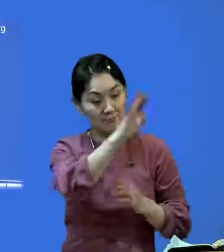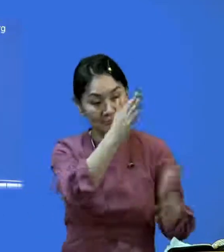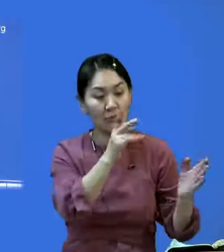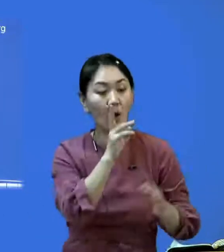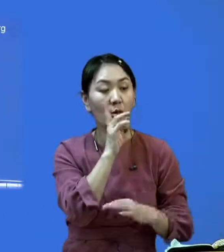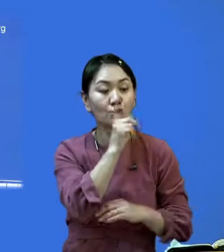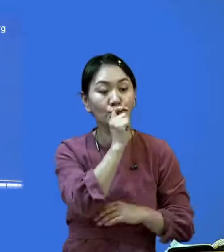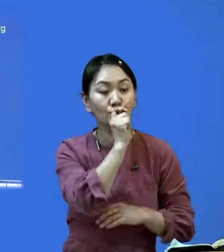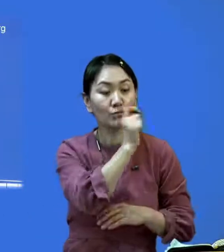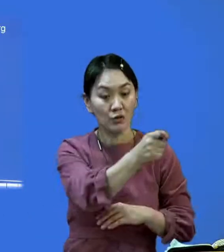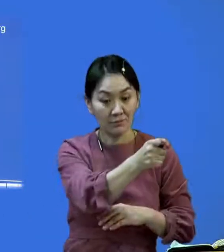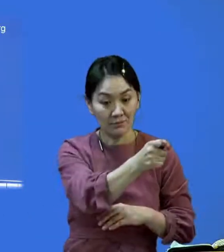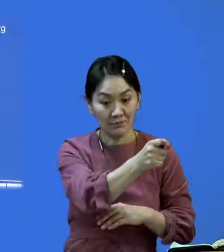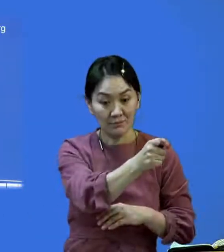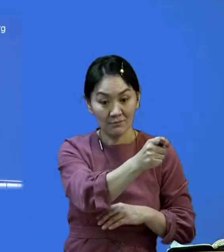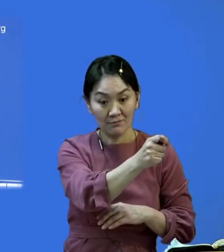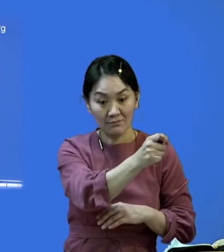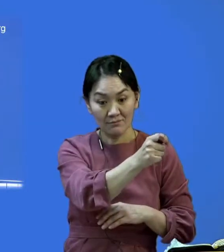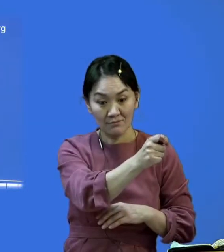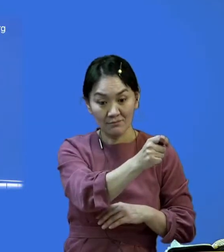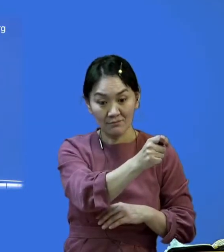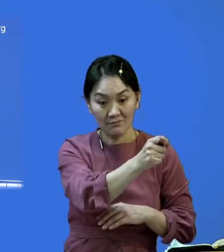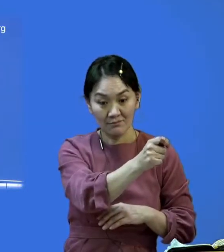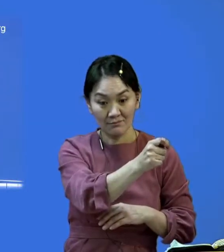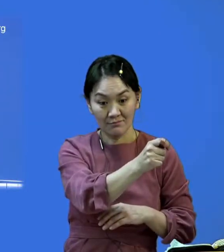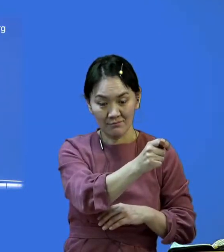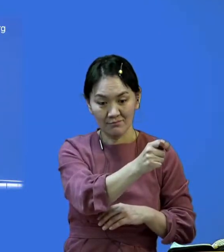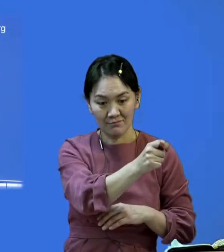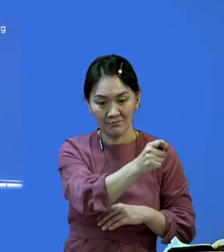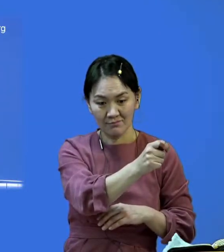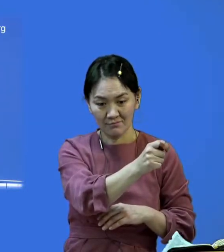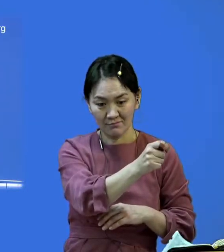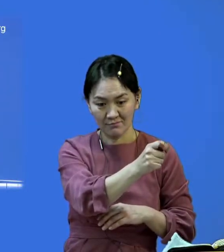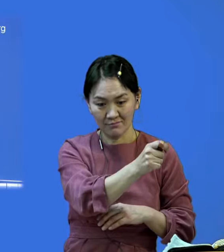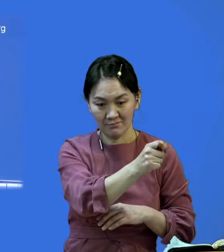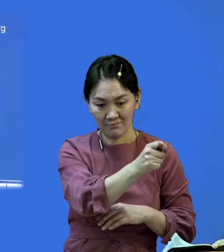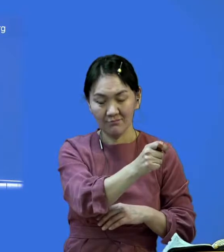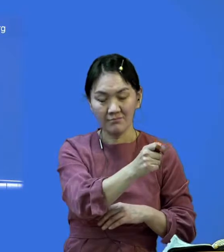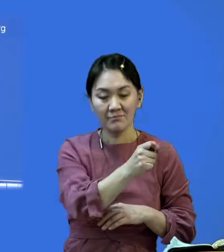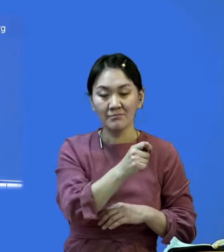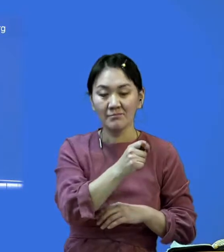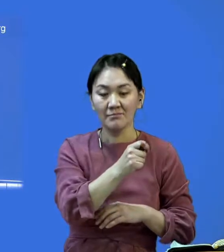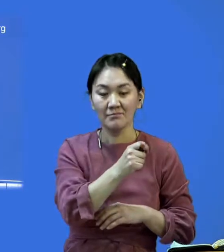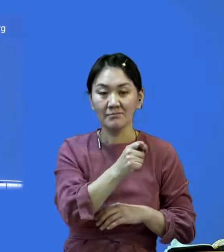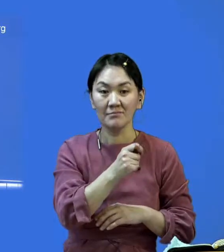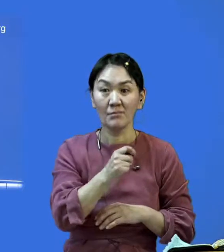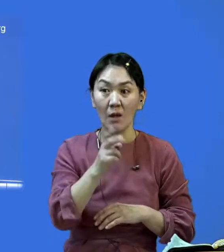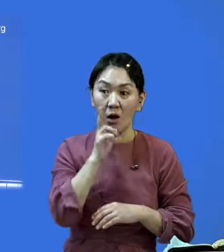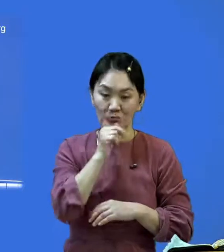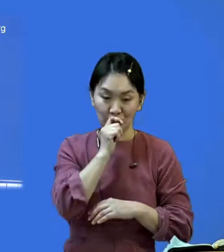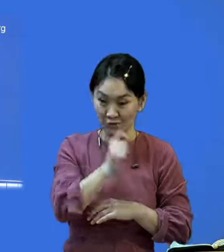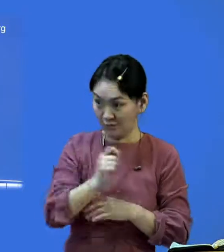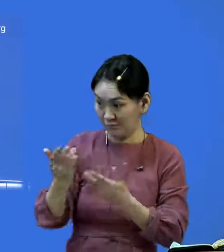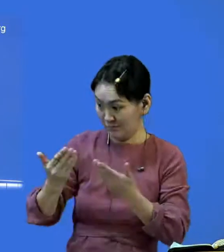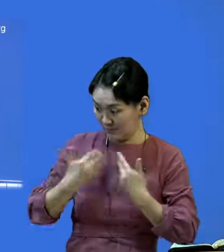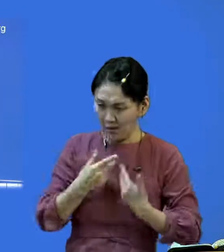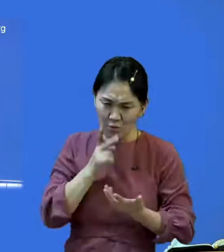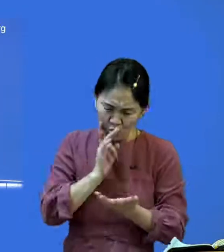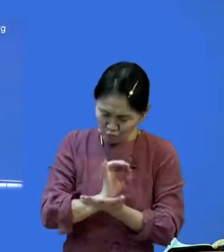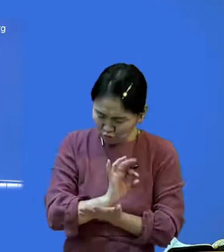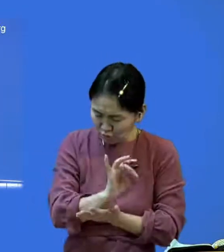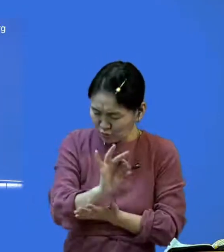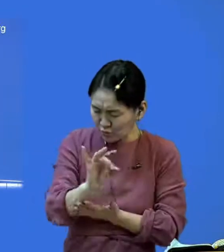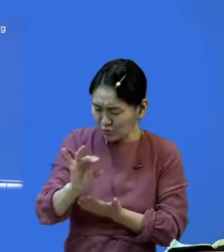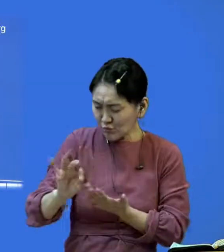чинь тэр хоолд нь олон төрлийн янз бүрийн одоо амттай тийм хоолод бэлдэж гисэн байж болно шүү дээ. Тийм